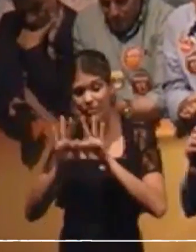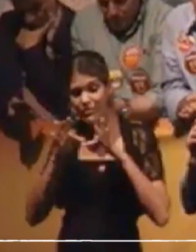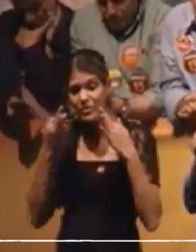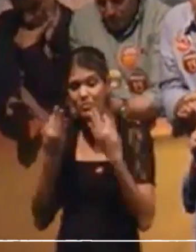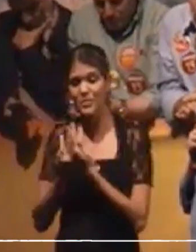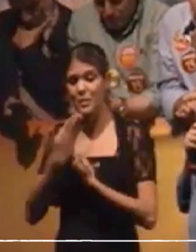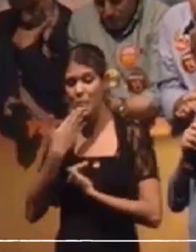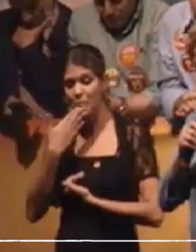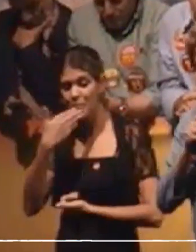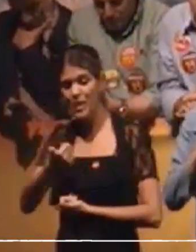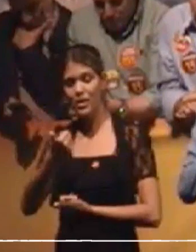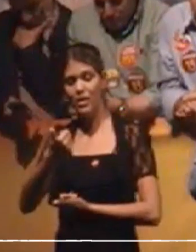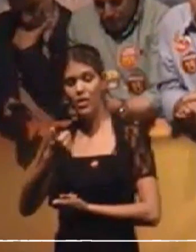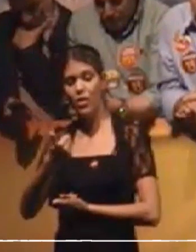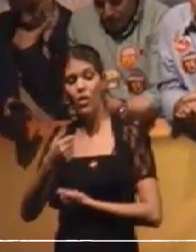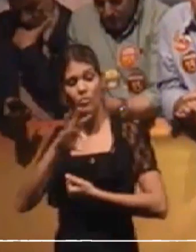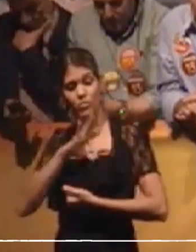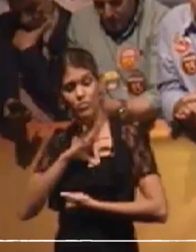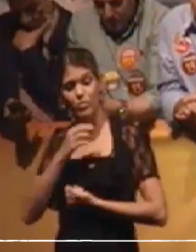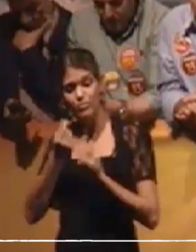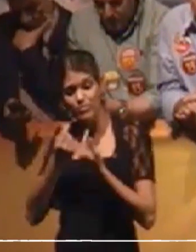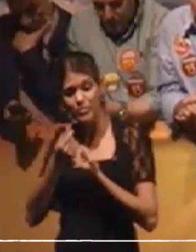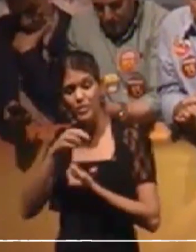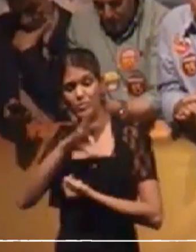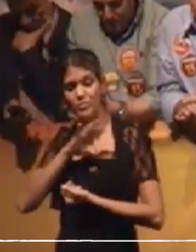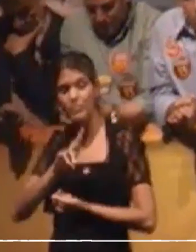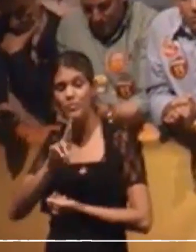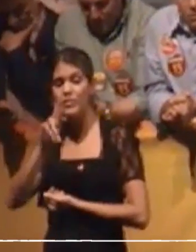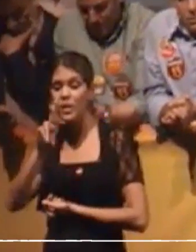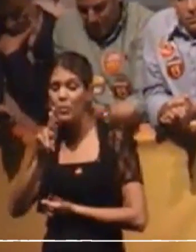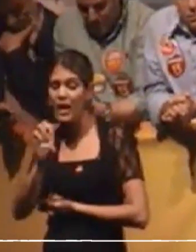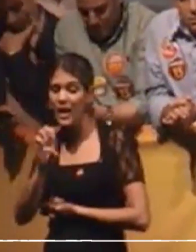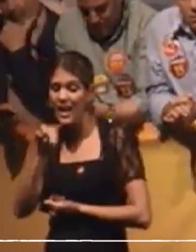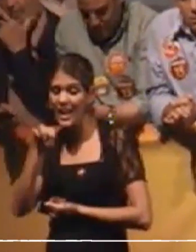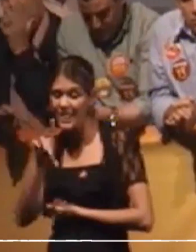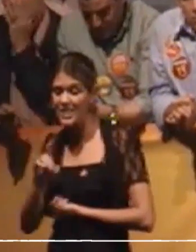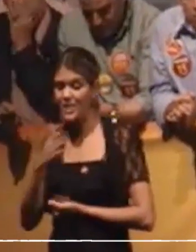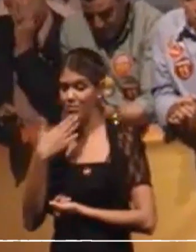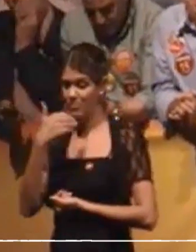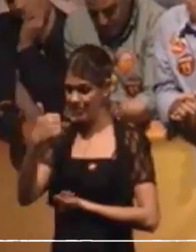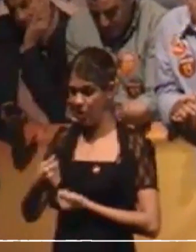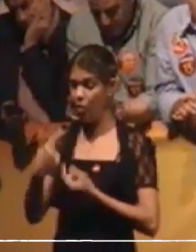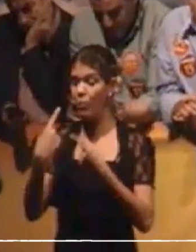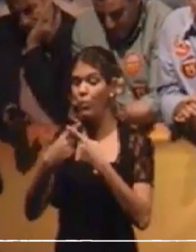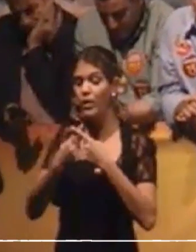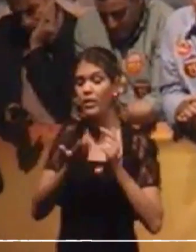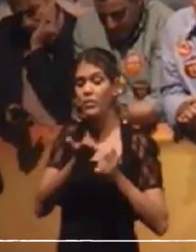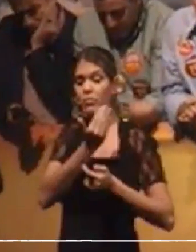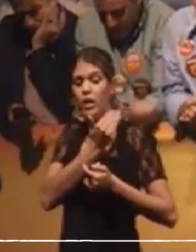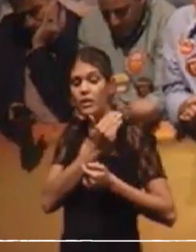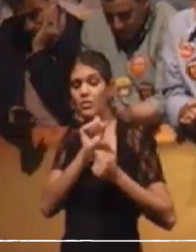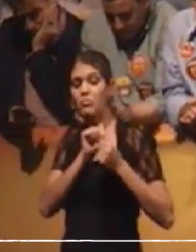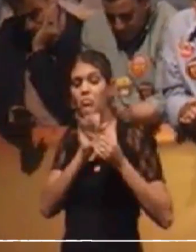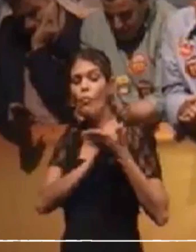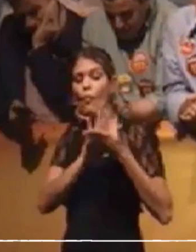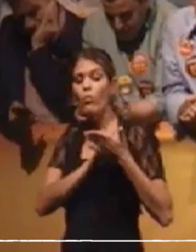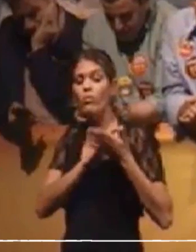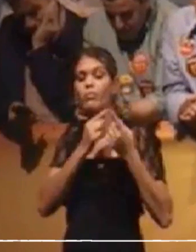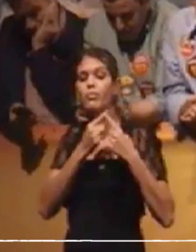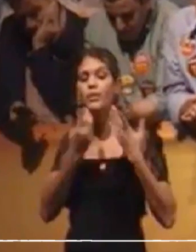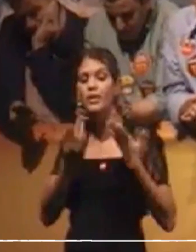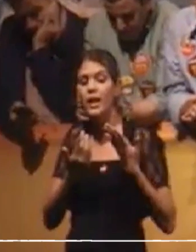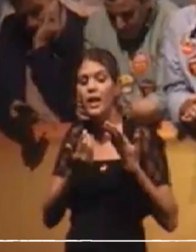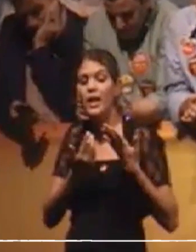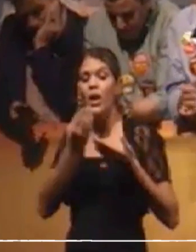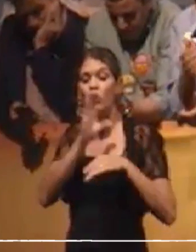melhorar a renda. Por que que elas não faziam? Sabe por quê? Porque os cursos nesse país